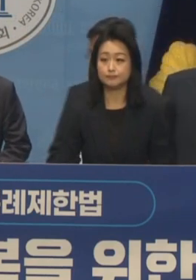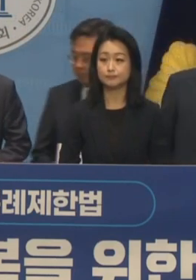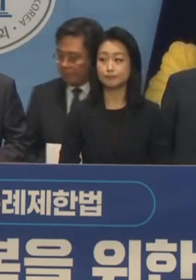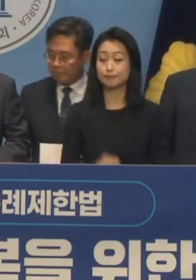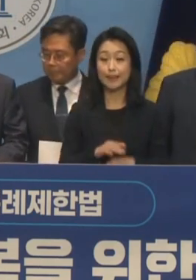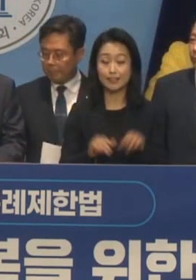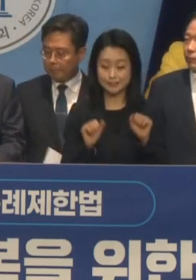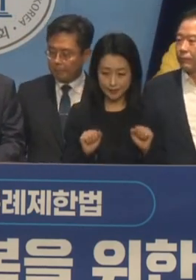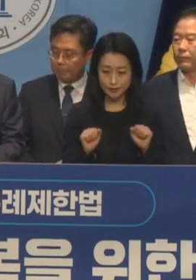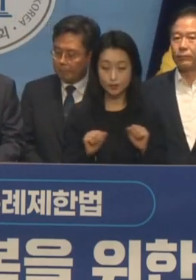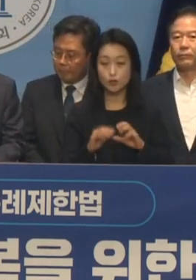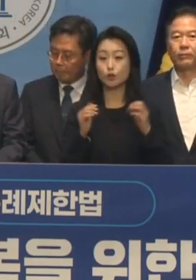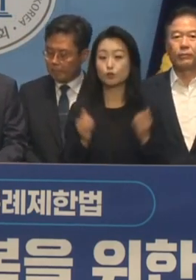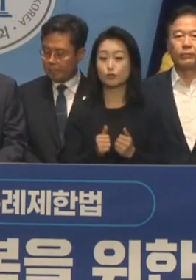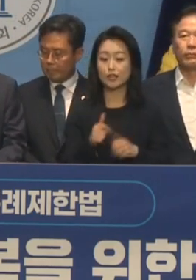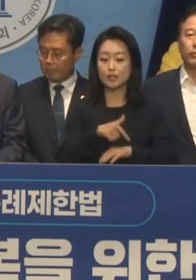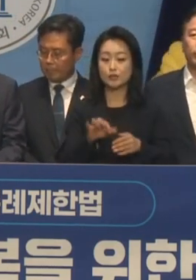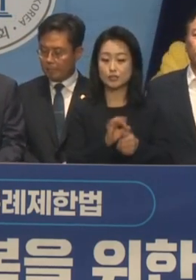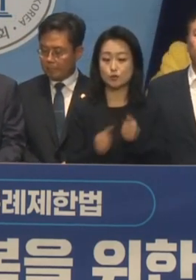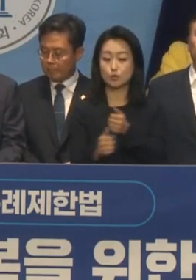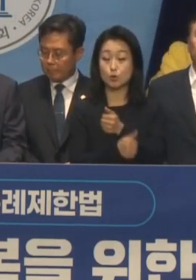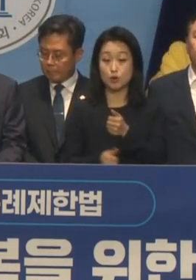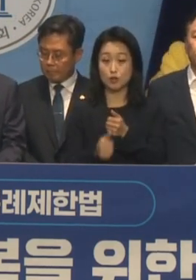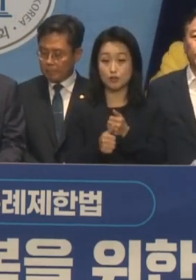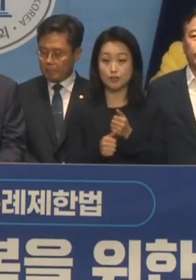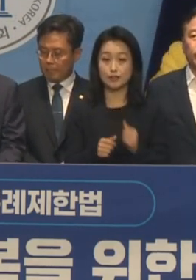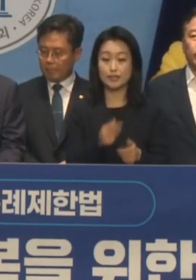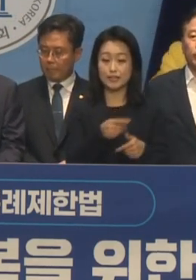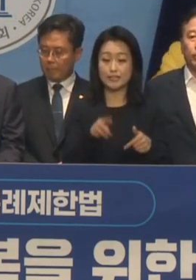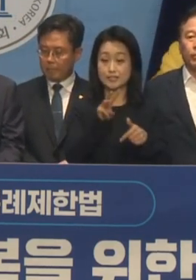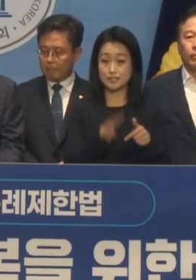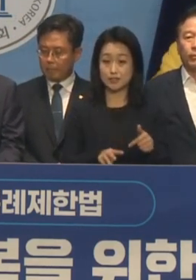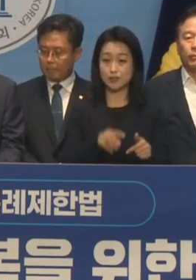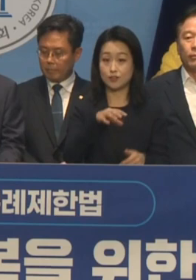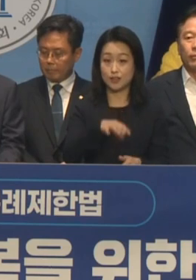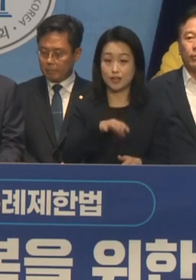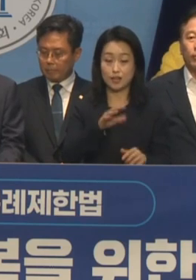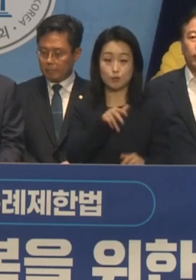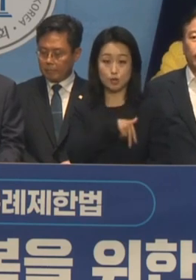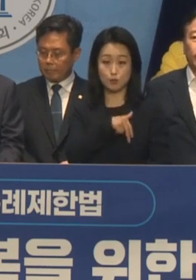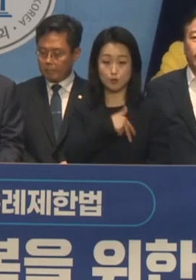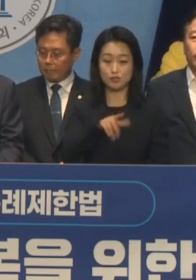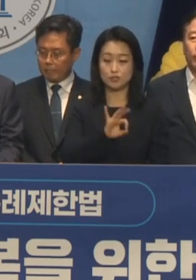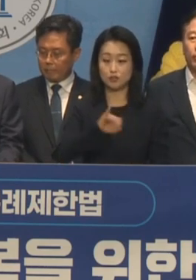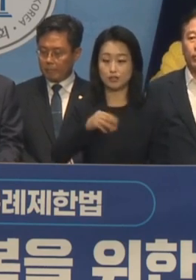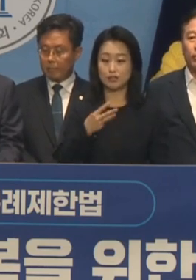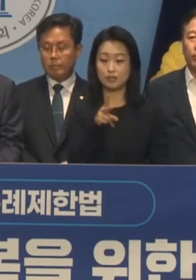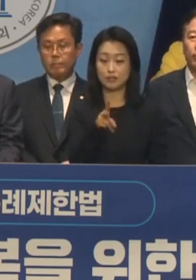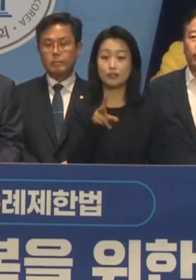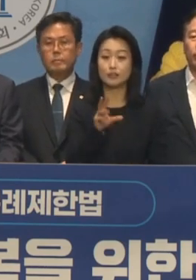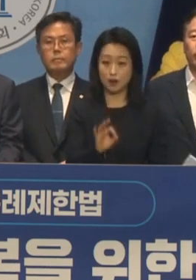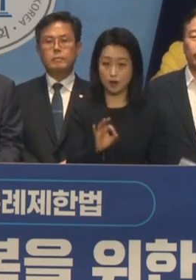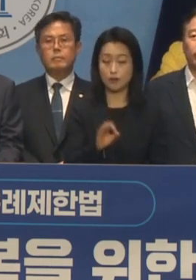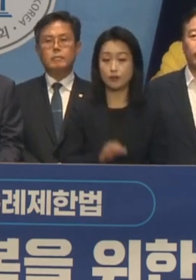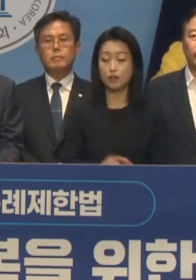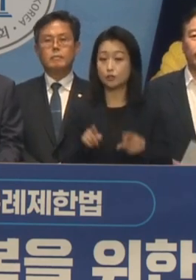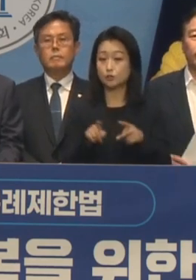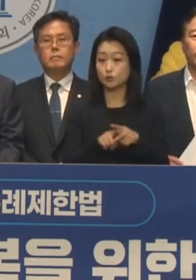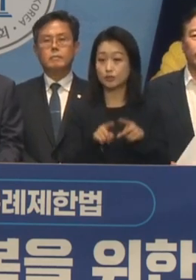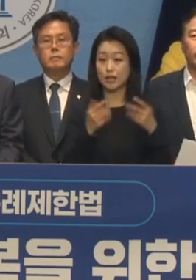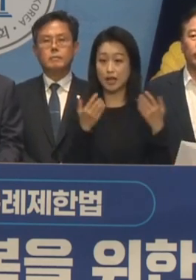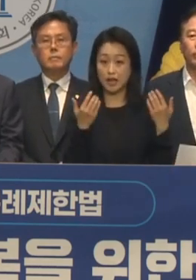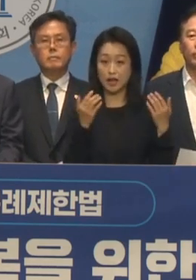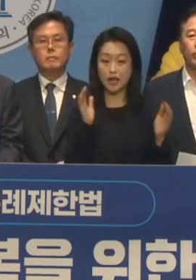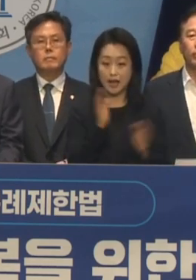네, 안녕하십니까. 국회 계획재정위원회 소속 인천연수을의 국회의원 정일영입니다. 초등학생